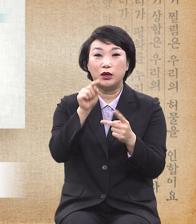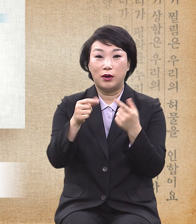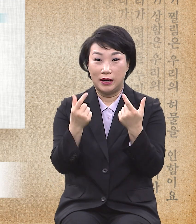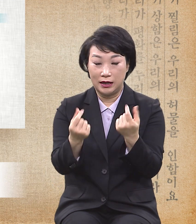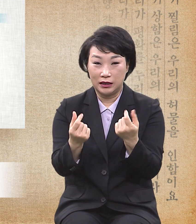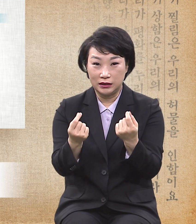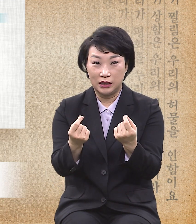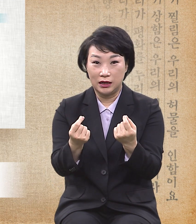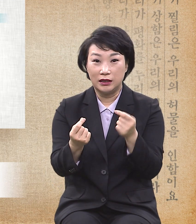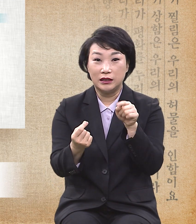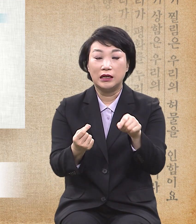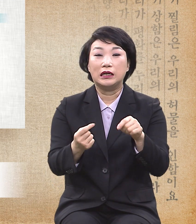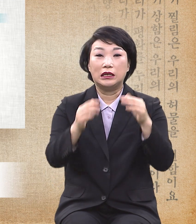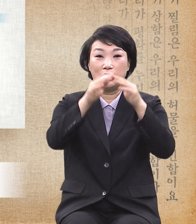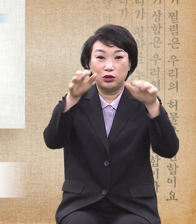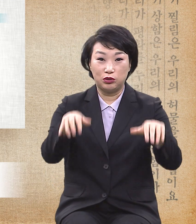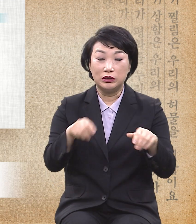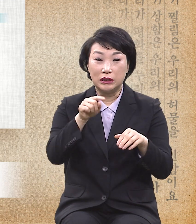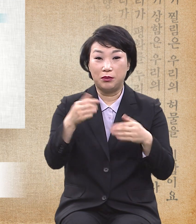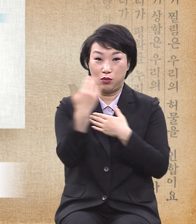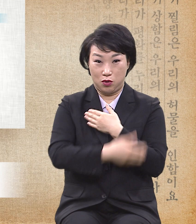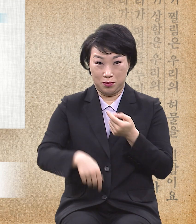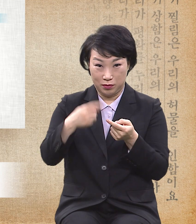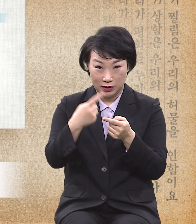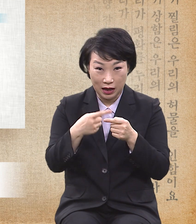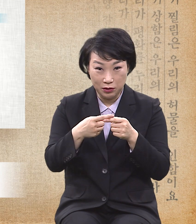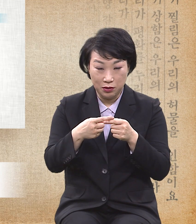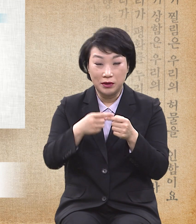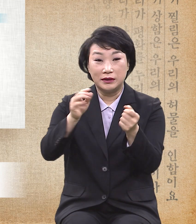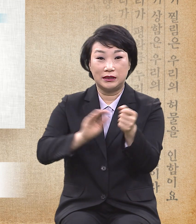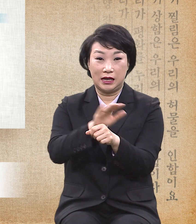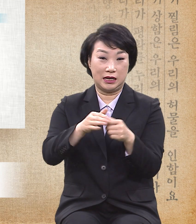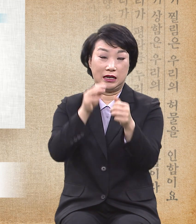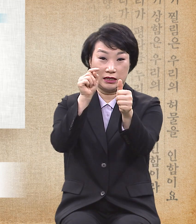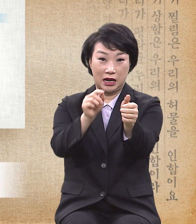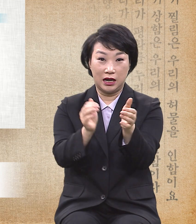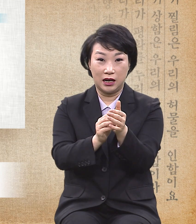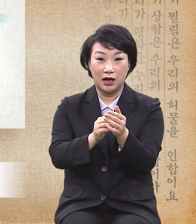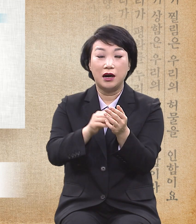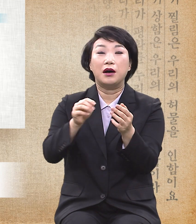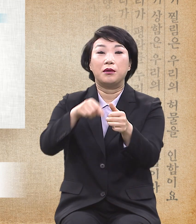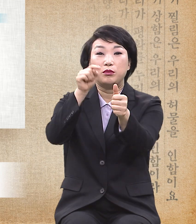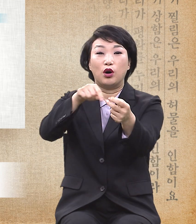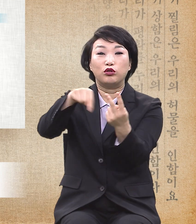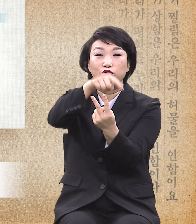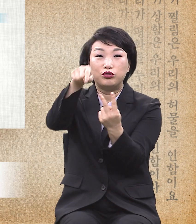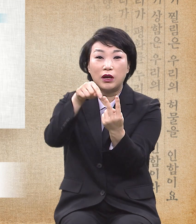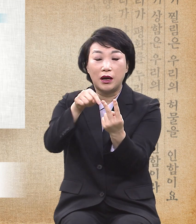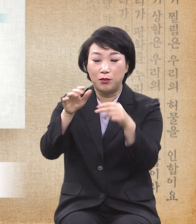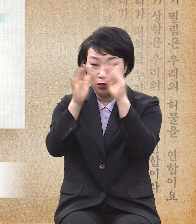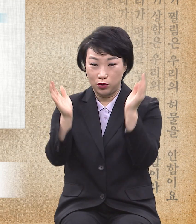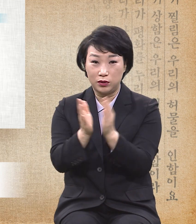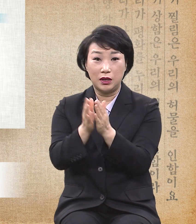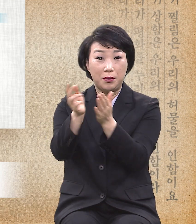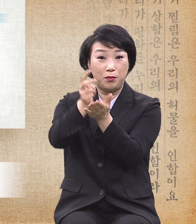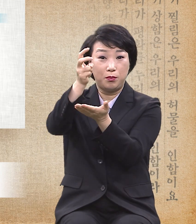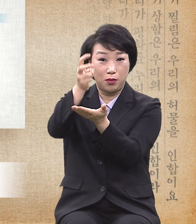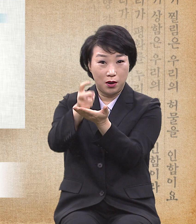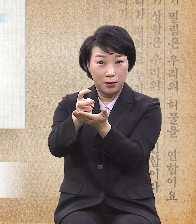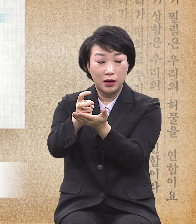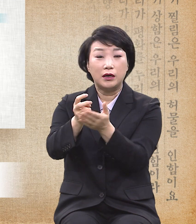그와 같으니 네 이웃을 네 몸과 같이 사랑하라 하셨으니 이 두 계명이 온 율법과